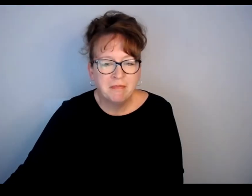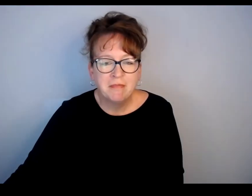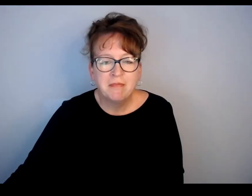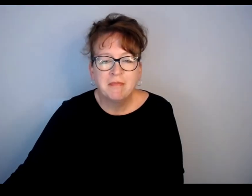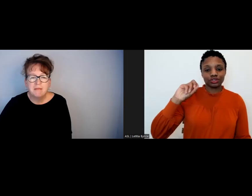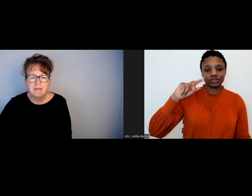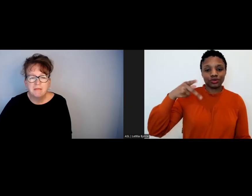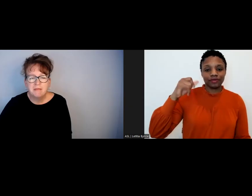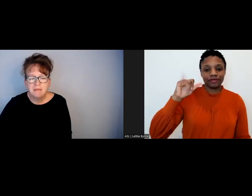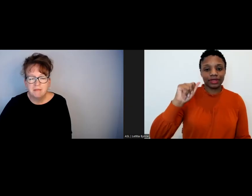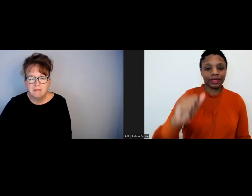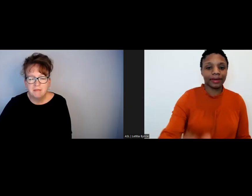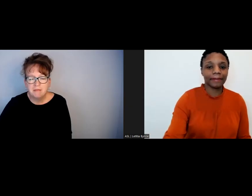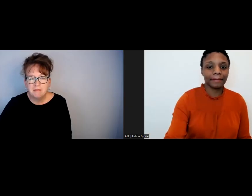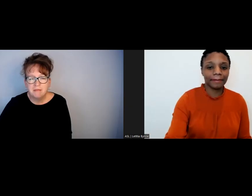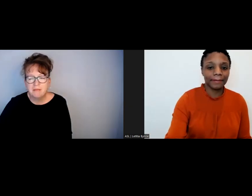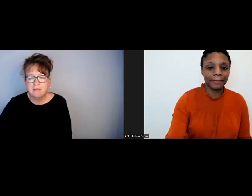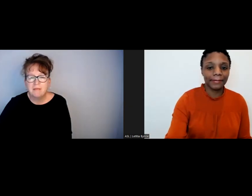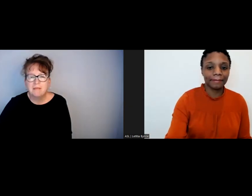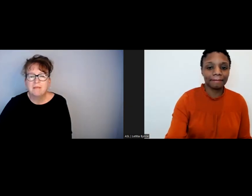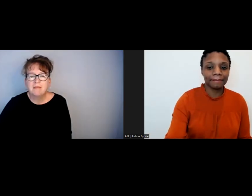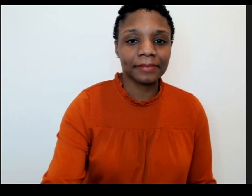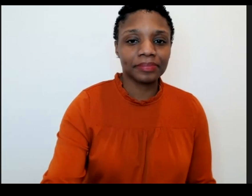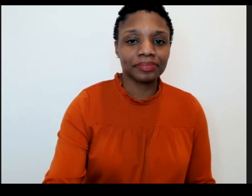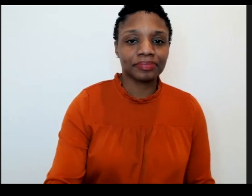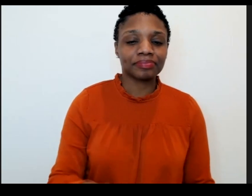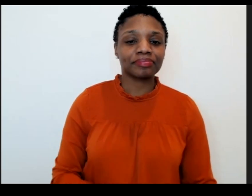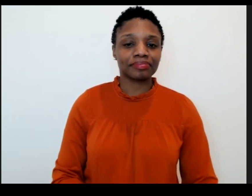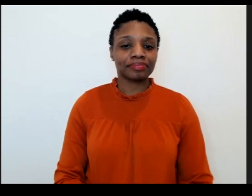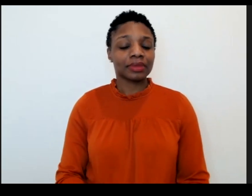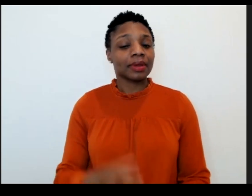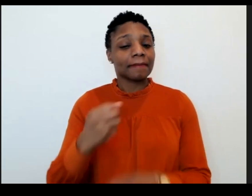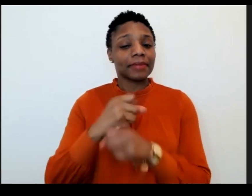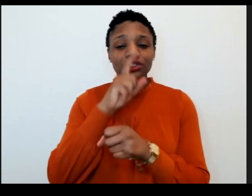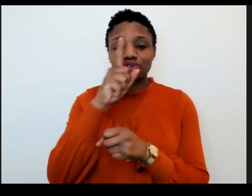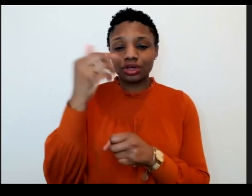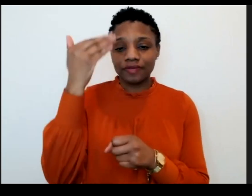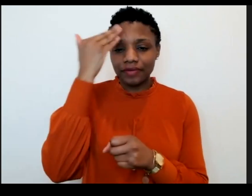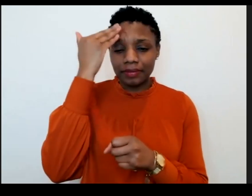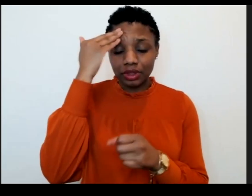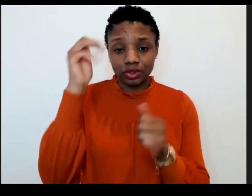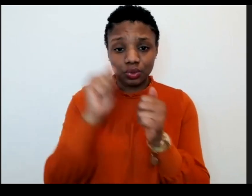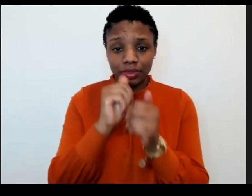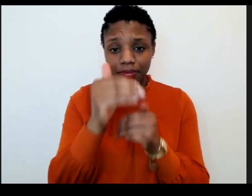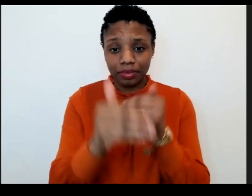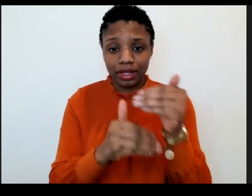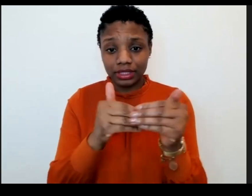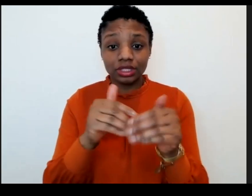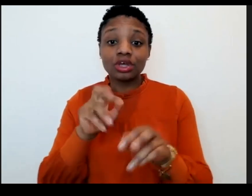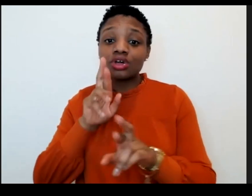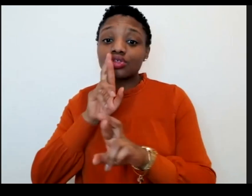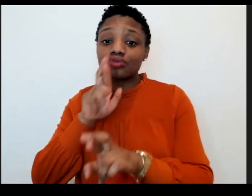Okay Esta es Sofía nuevamente y estoy segura que usted está